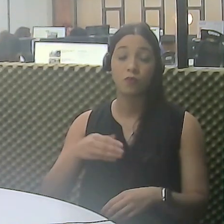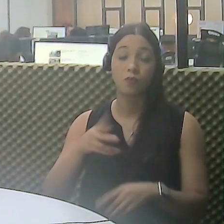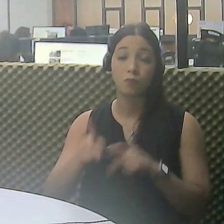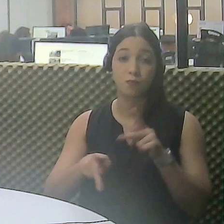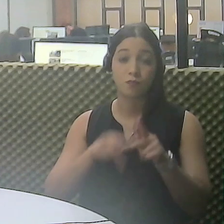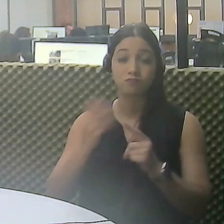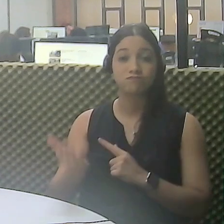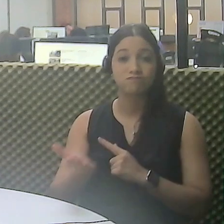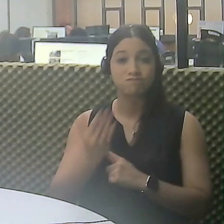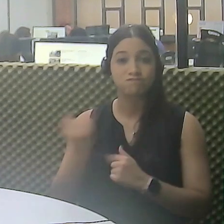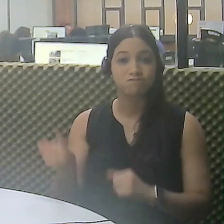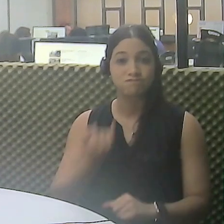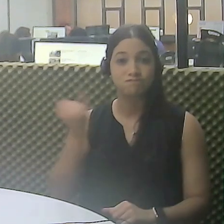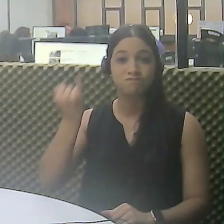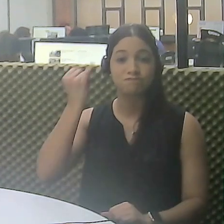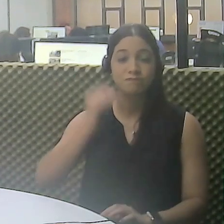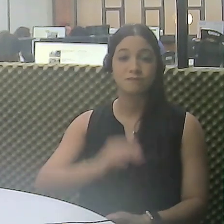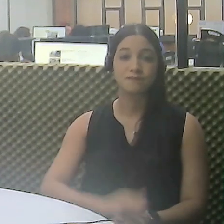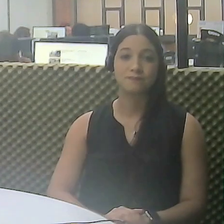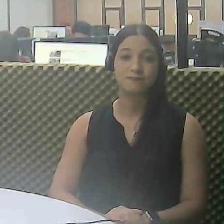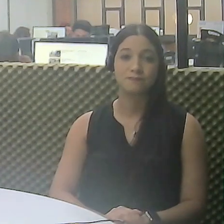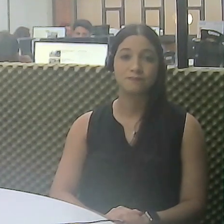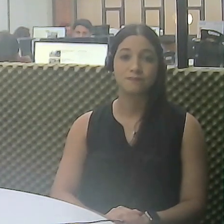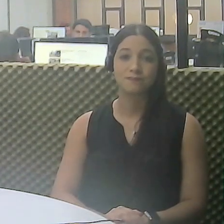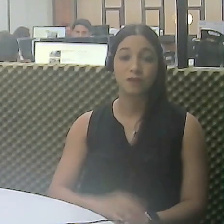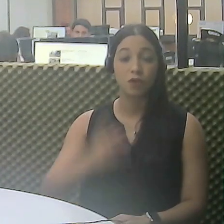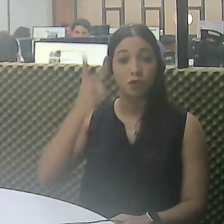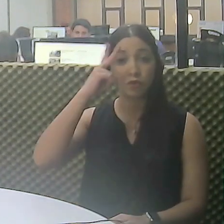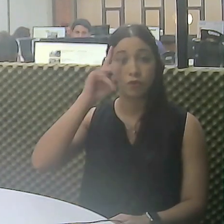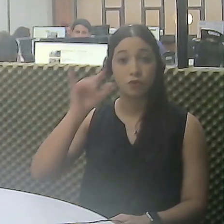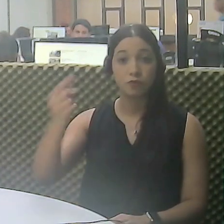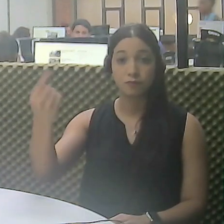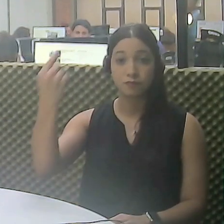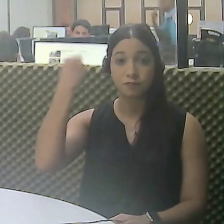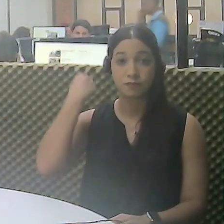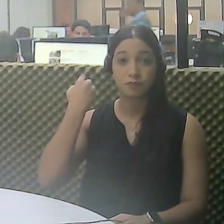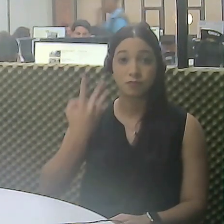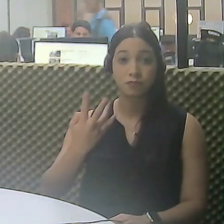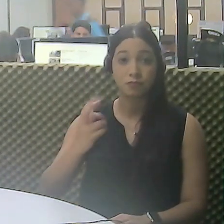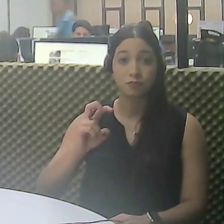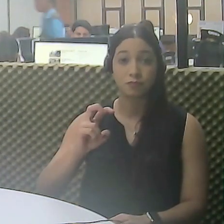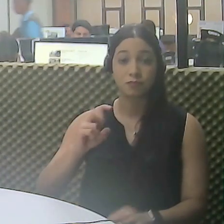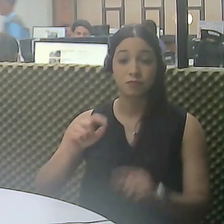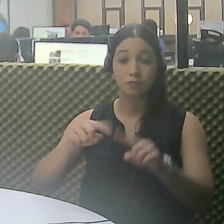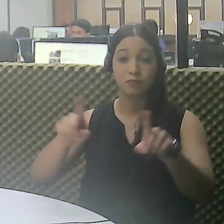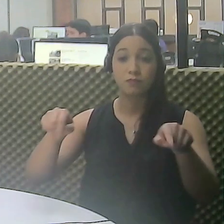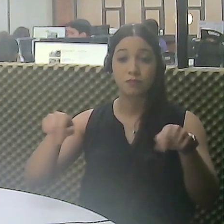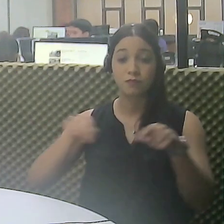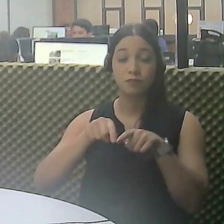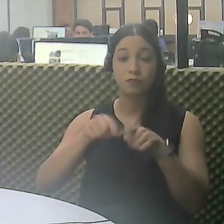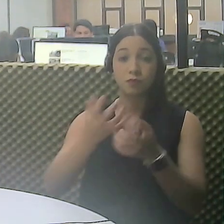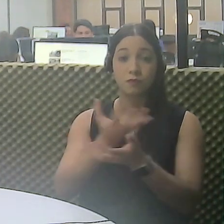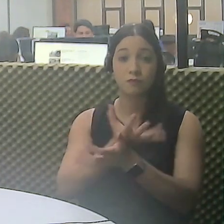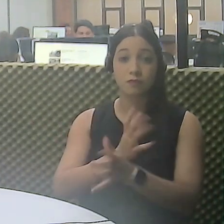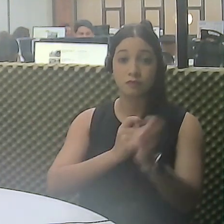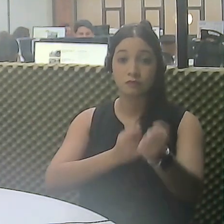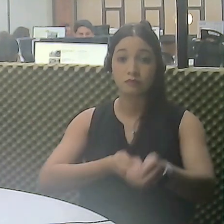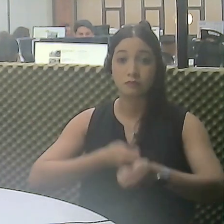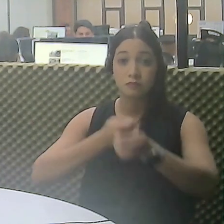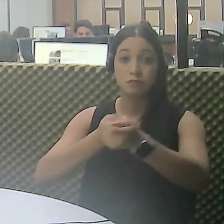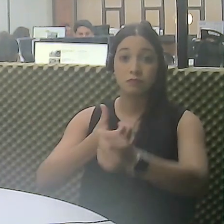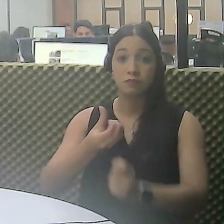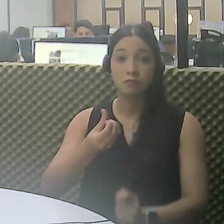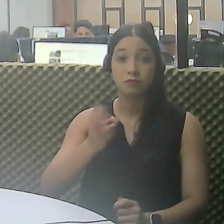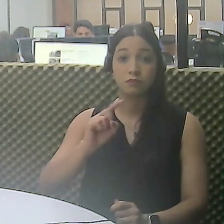população é fundamental. Nos últimos dois dias, 45 lotes foram roçados, totalizando uma área de 65 mil